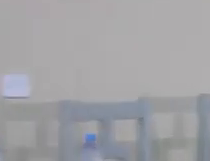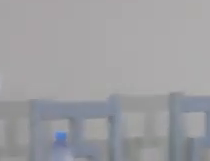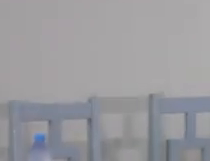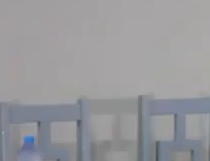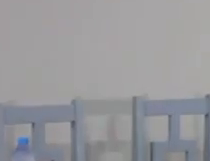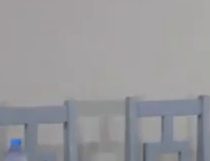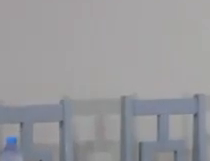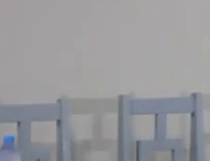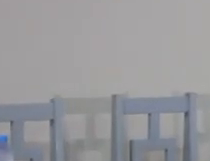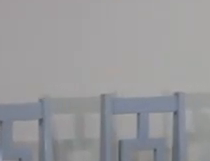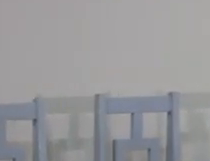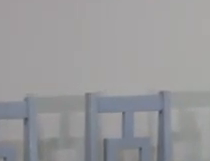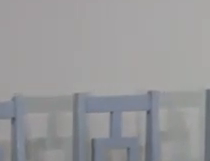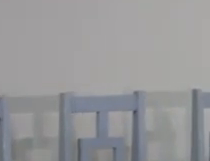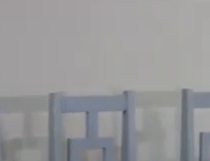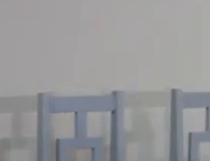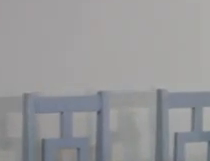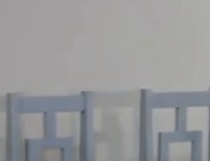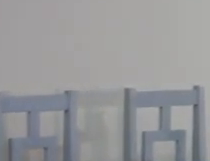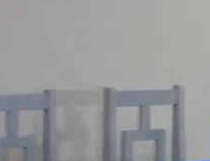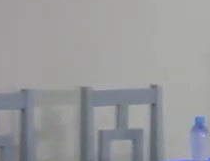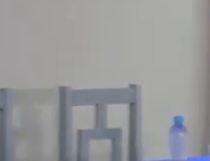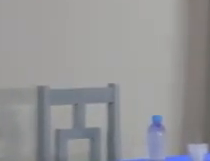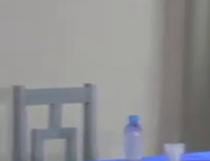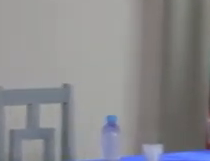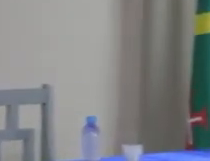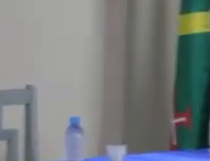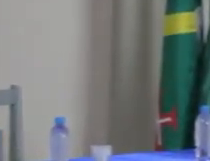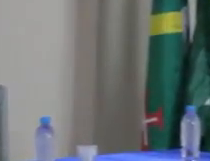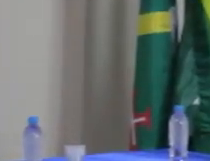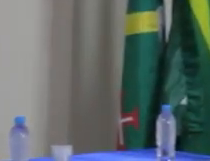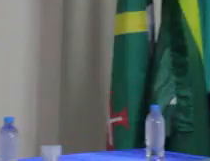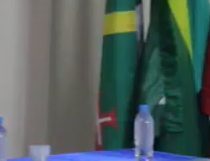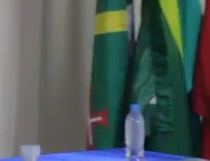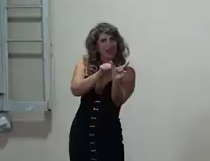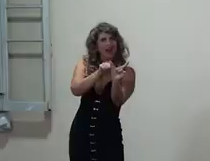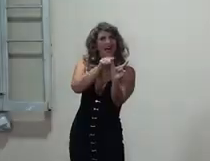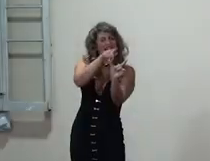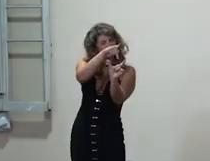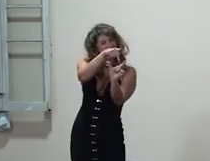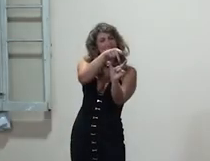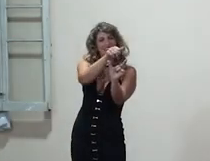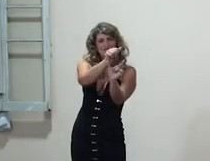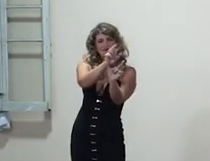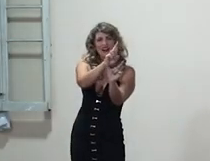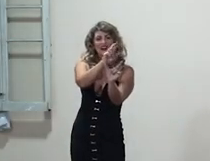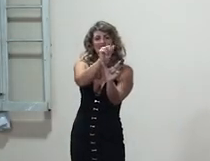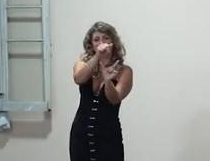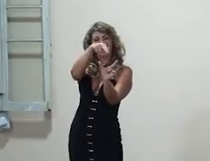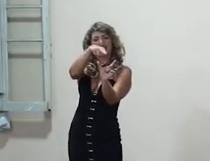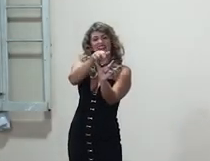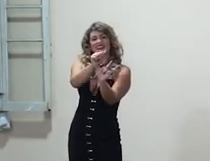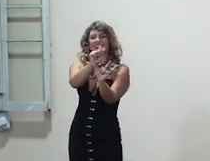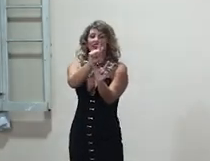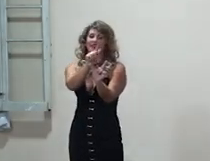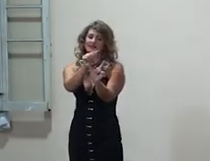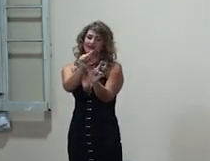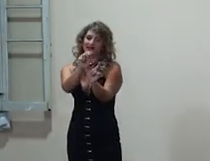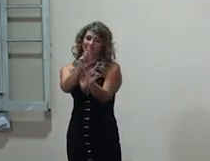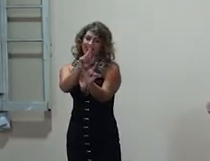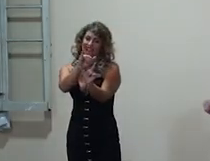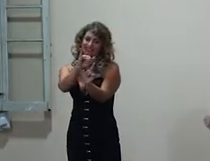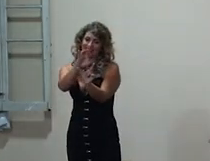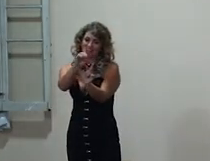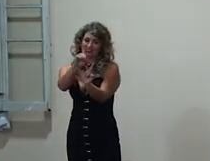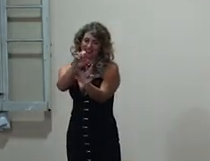tenho paraguanaridade, que é aquilo que ele falou. Sei lá, ainda não aprendi a falar. Que é um sentimento